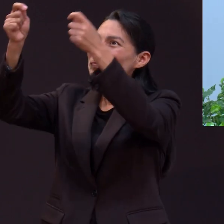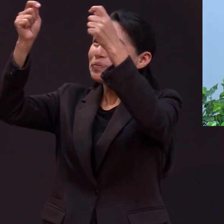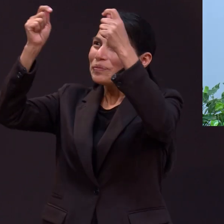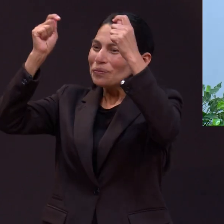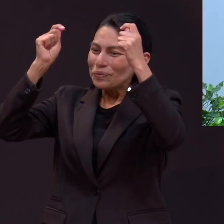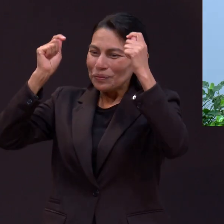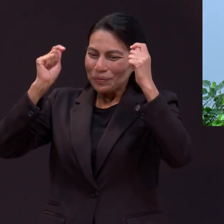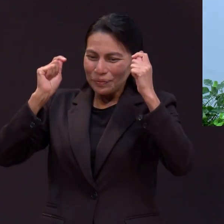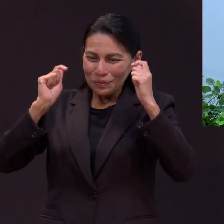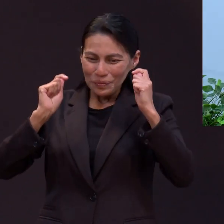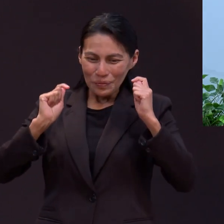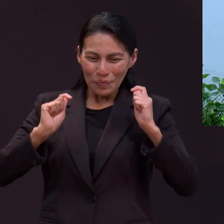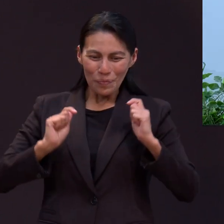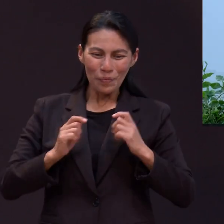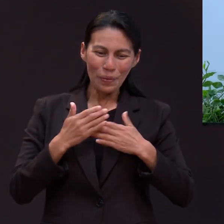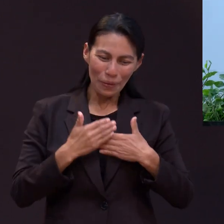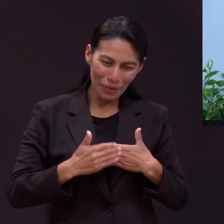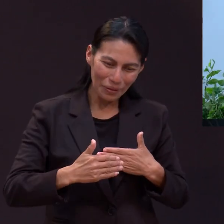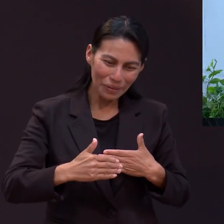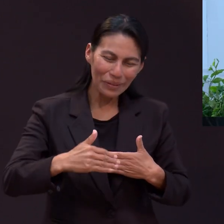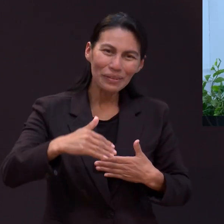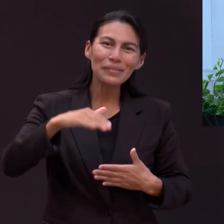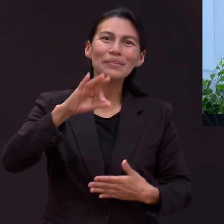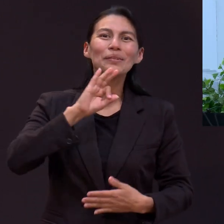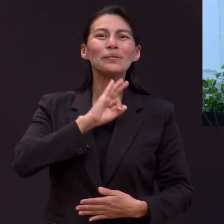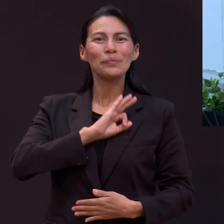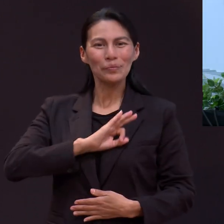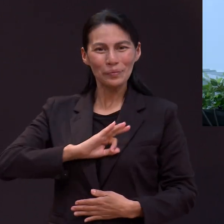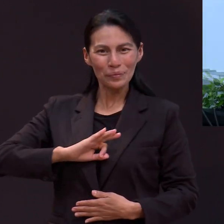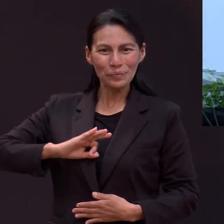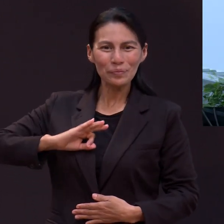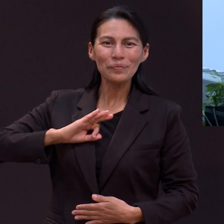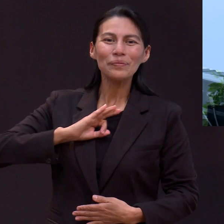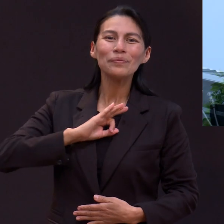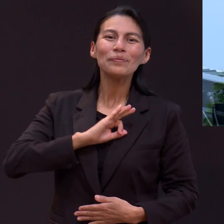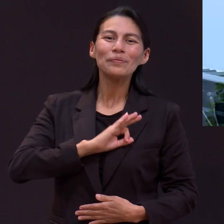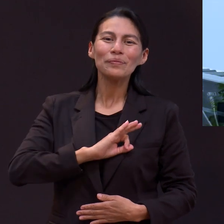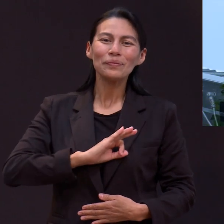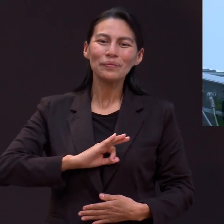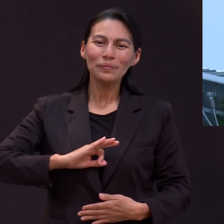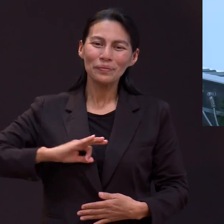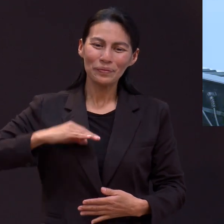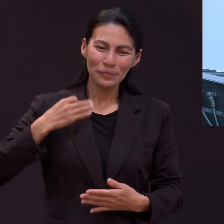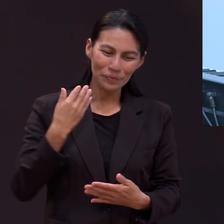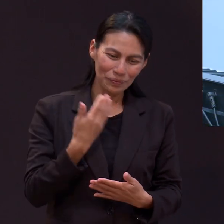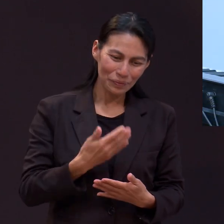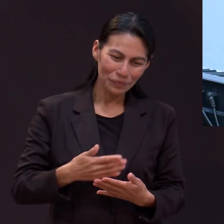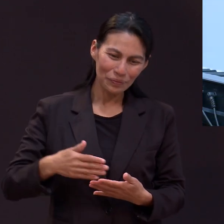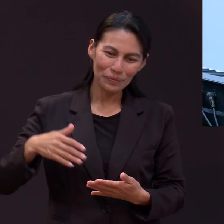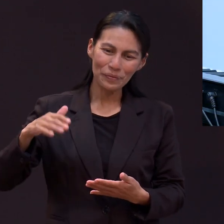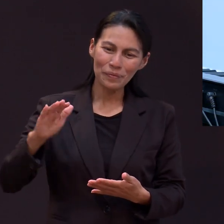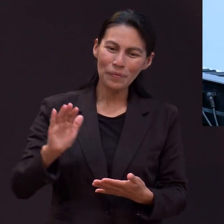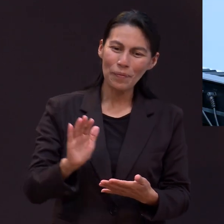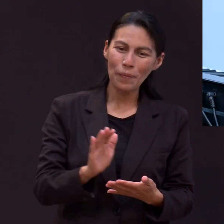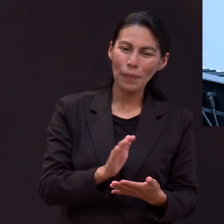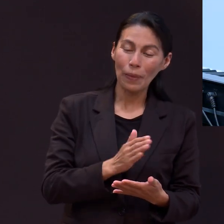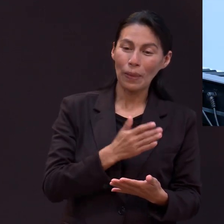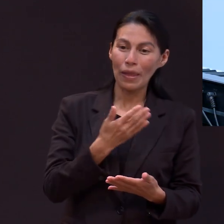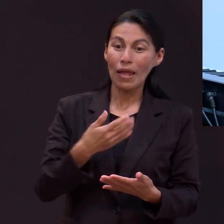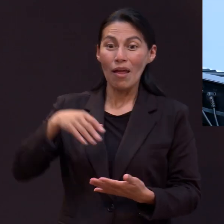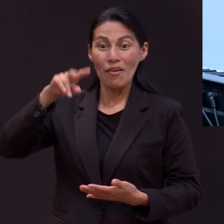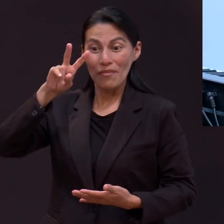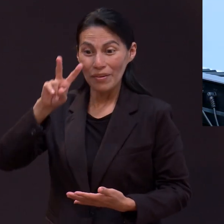desde que aprendí que el Señor hizo de mí su guerrera